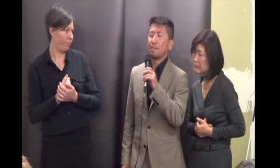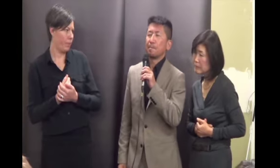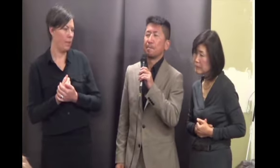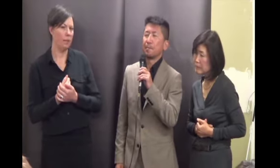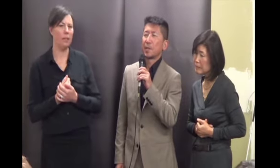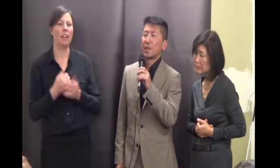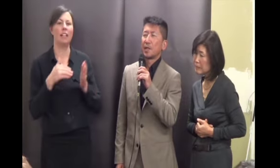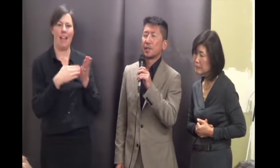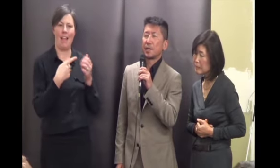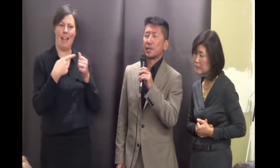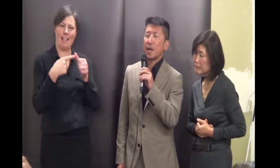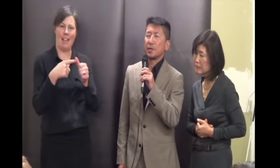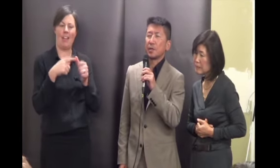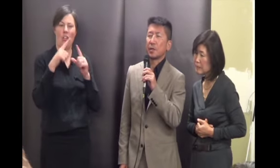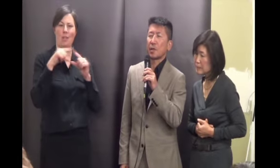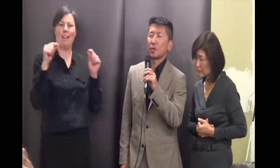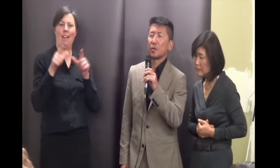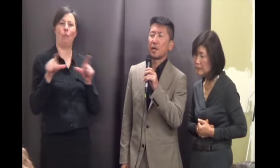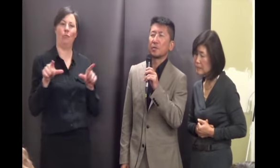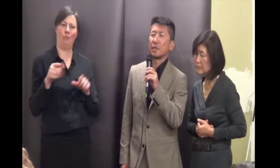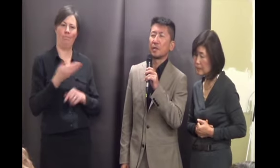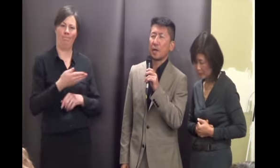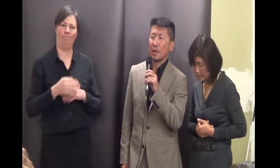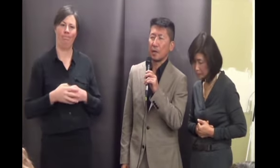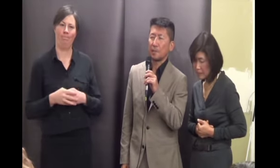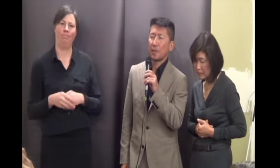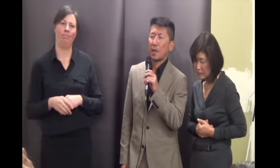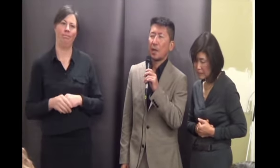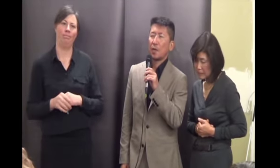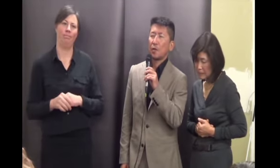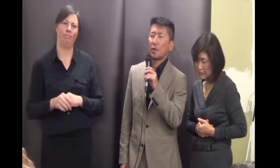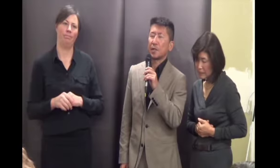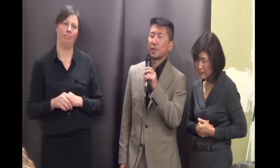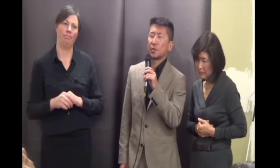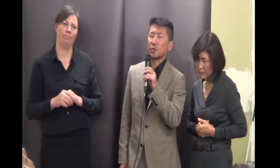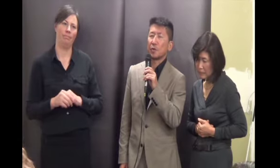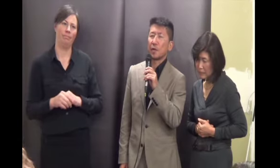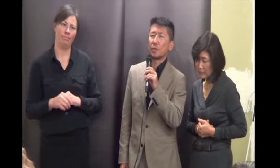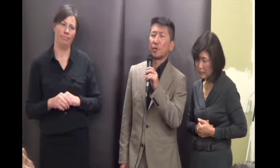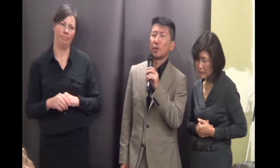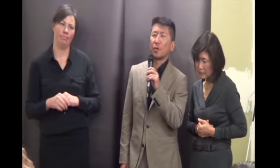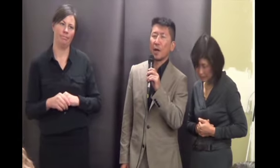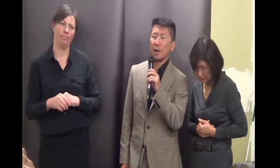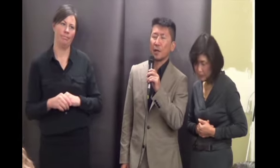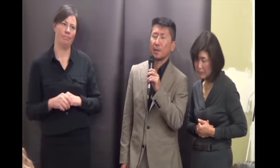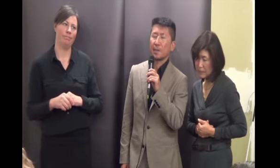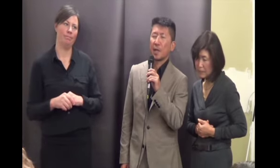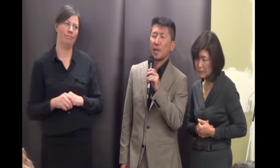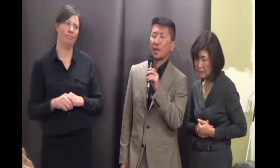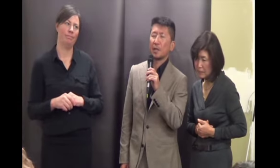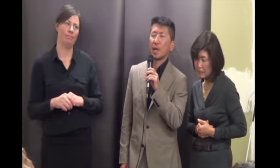で。 で、自治体によって異なるんですが、私の住んでいるところ